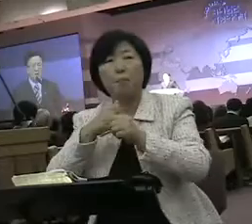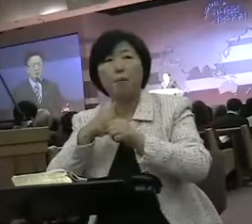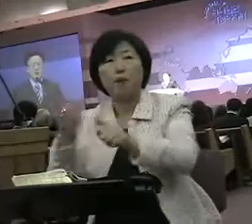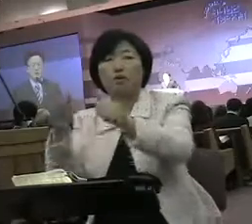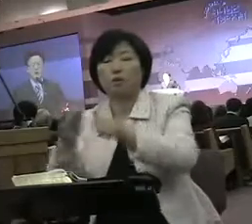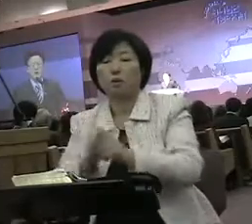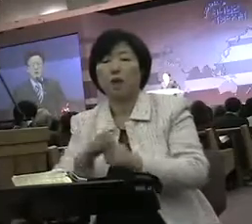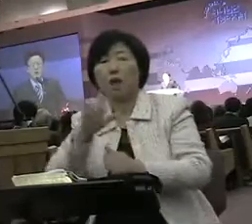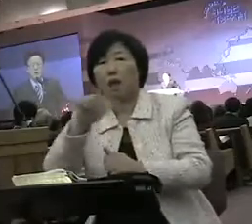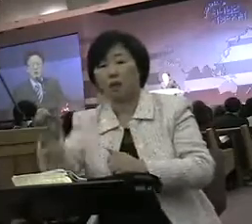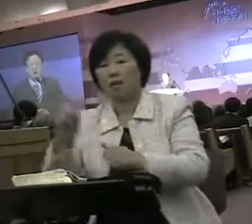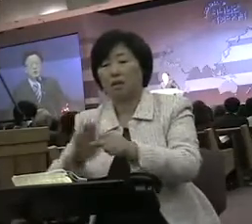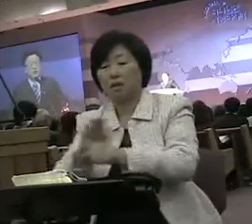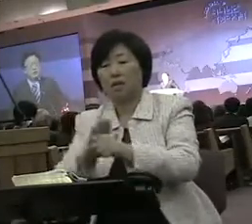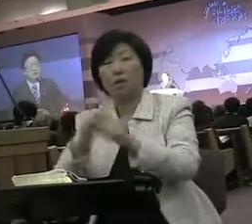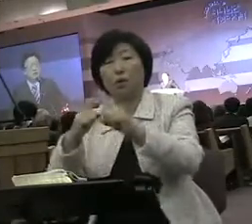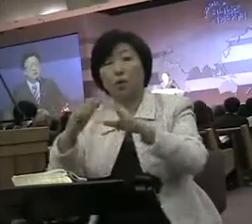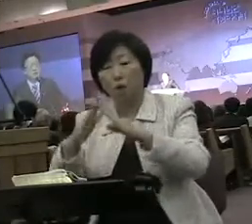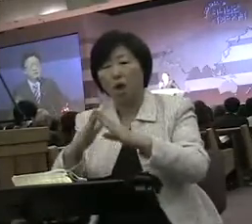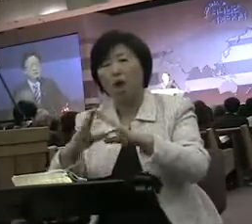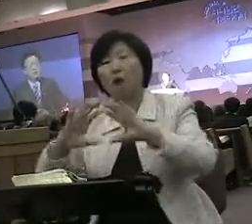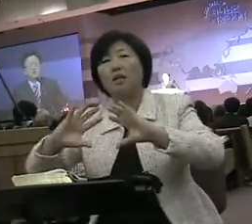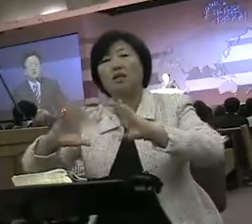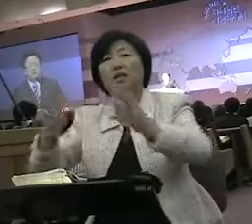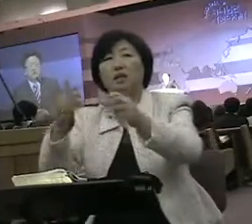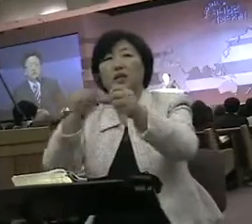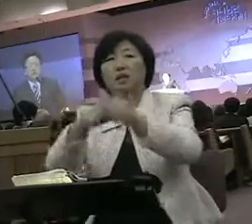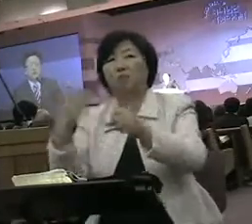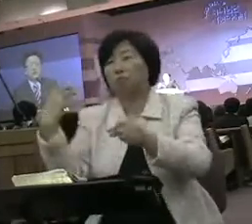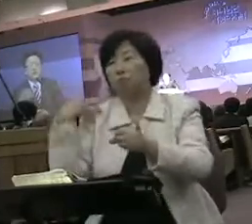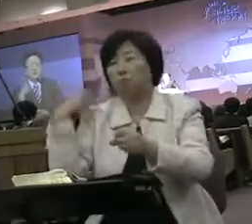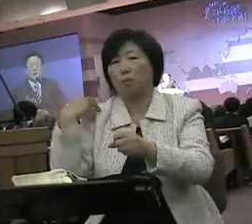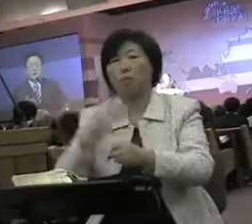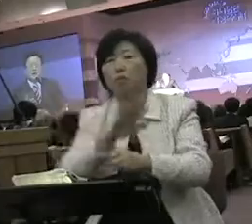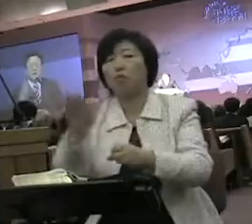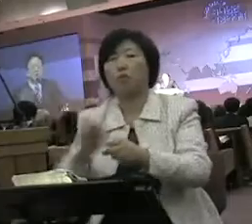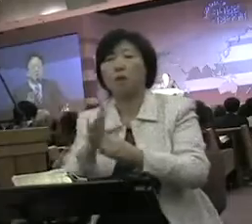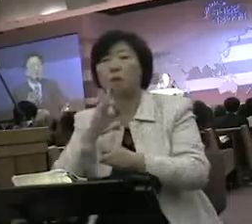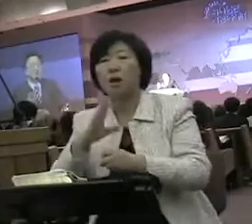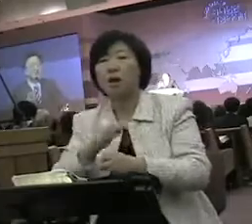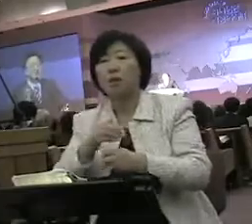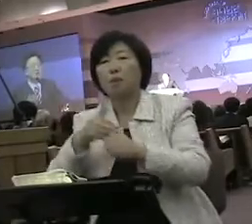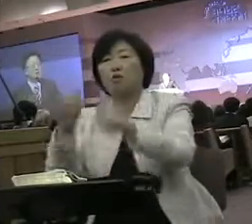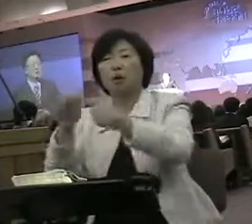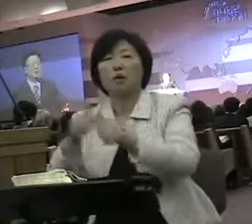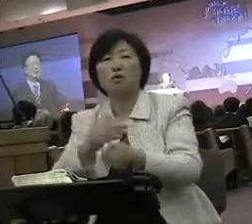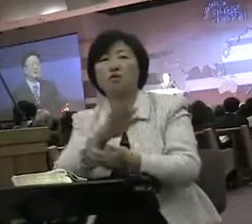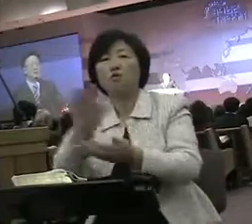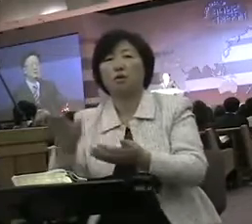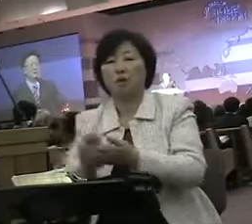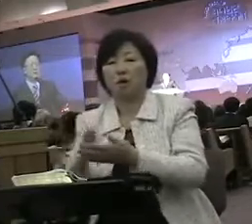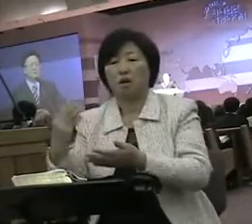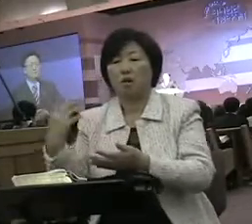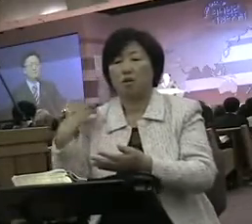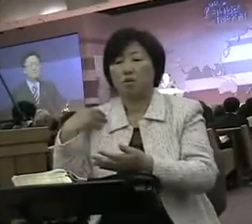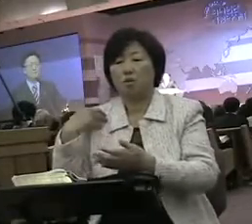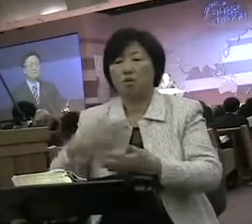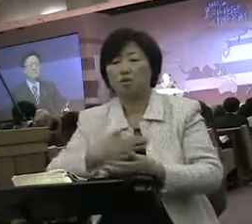LA 사랑의 교회의 이러한 시대적인 부담은 저희들만의 부담이 아니라 파송하는 여러분들의 부담이기도 하는 것입니다.